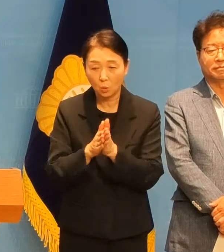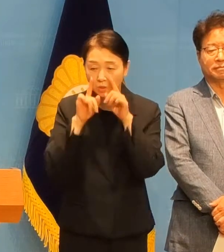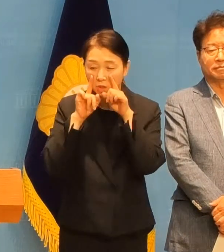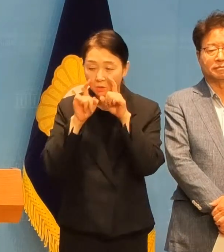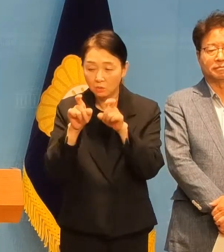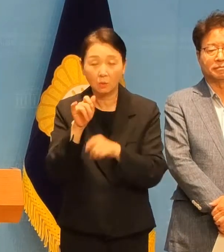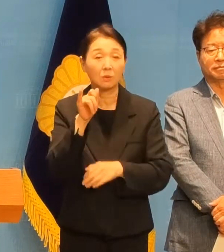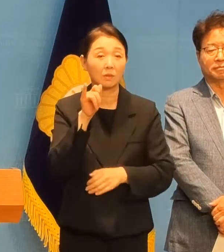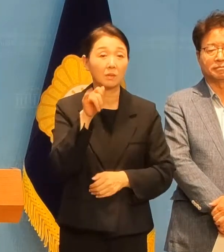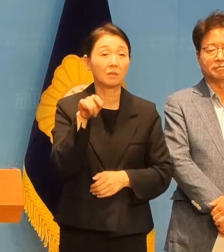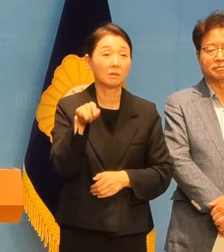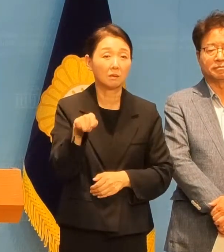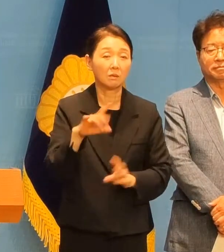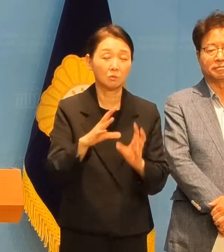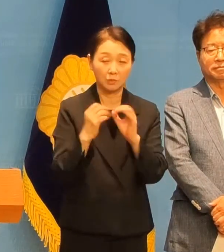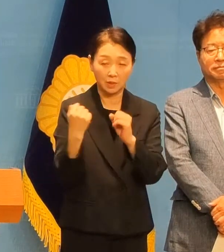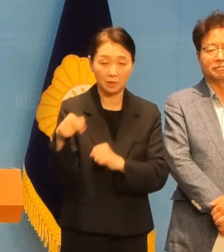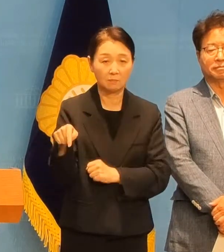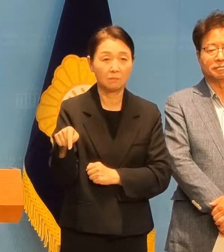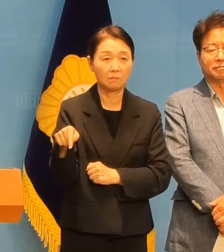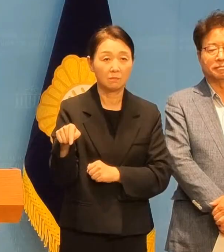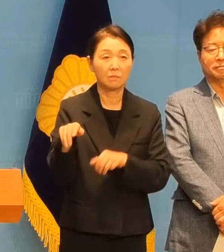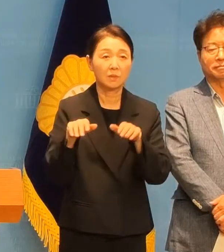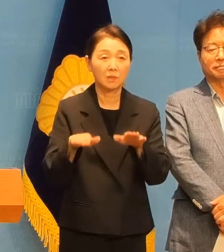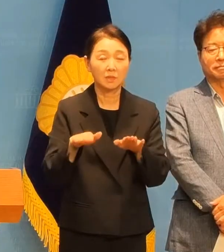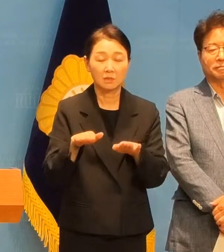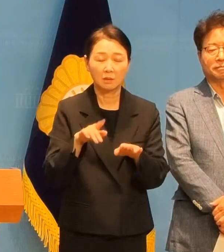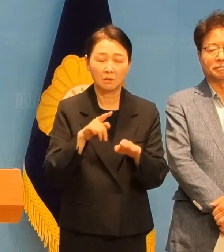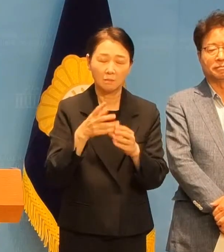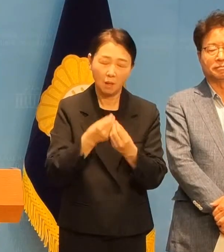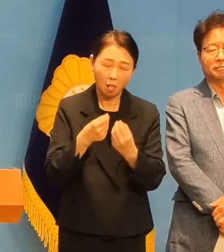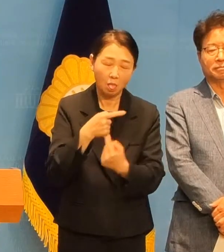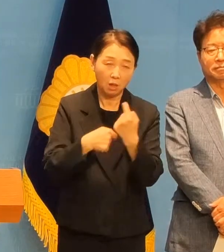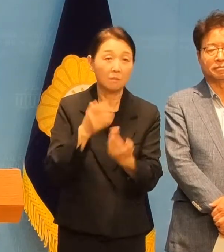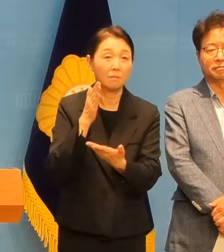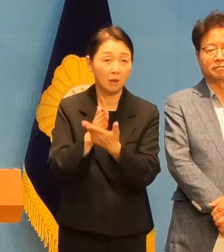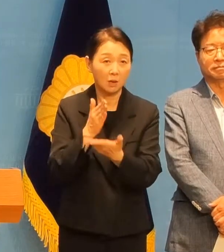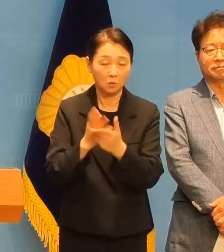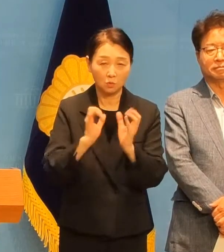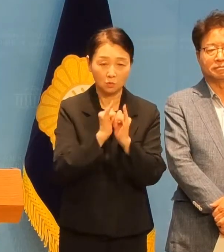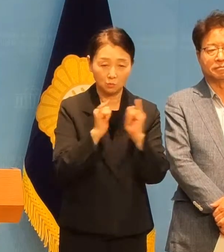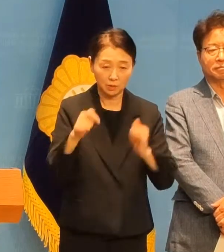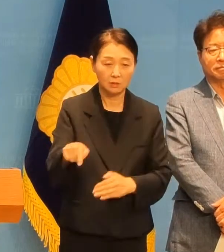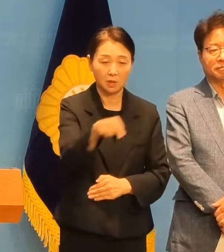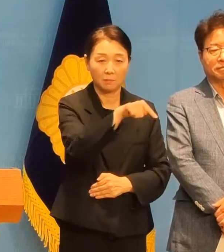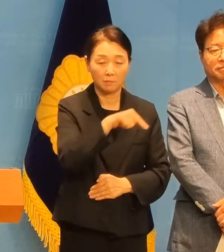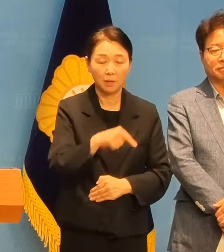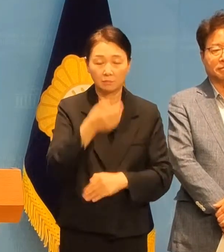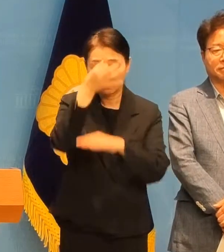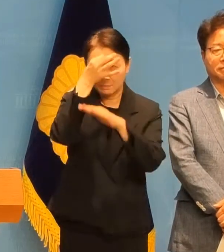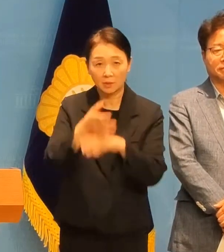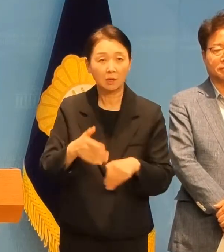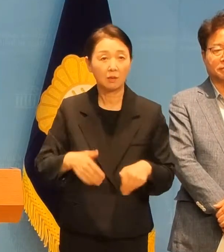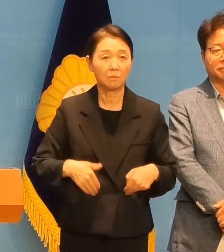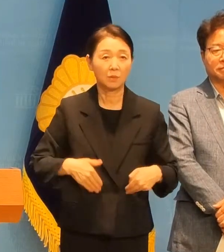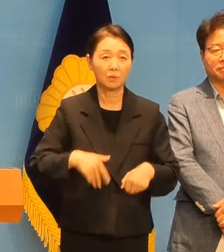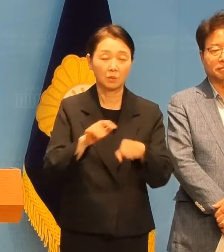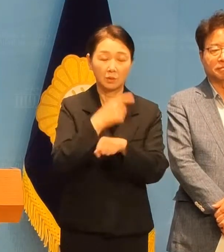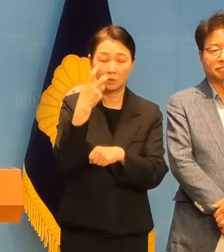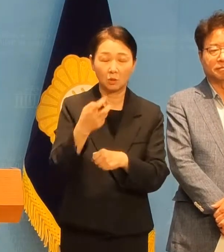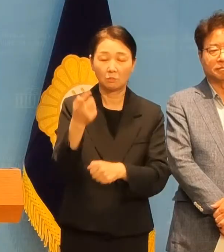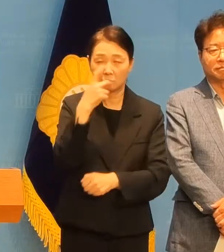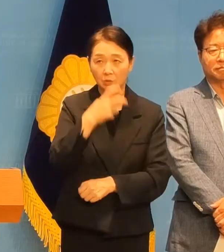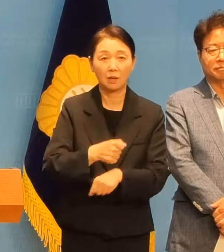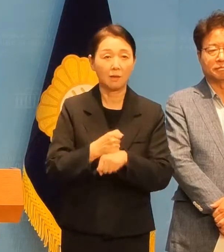의혹에 대해서도 국민의힘은 이제 변명이 아닌 국민들에게 사과하고 특검의 수사를